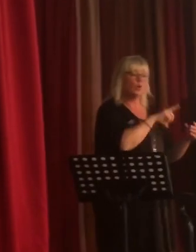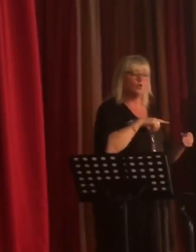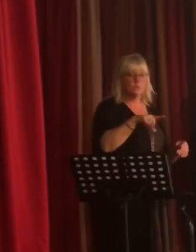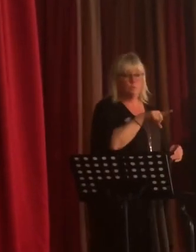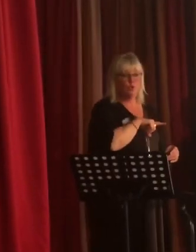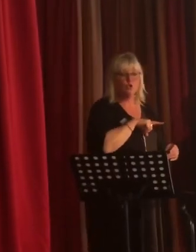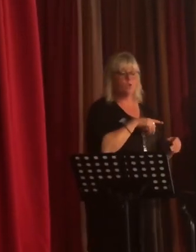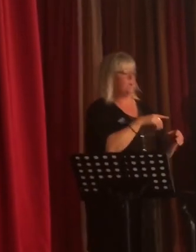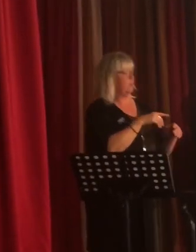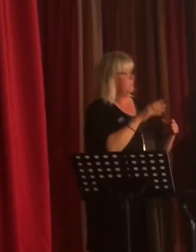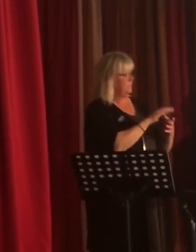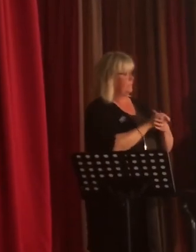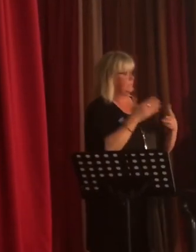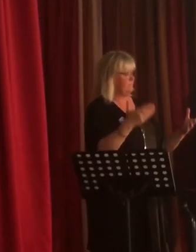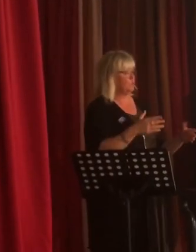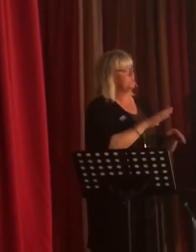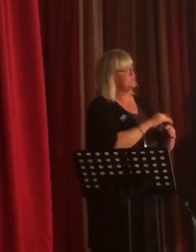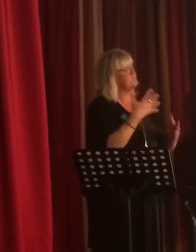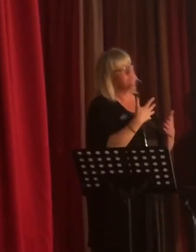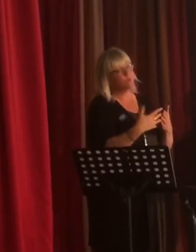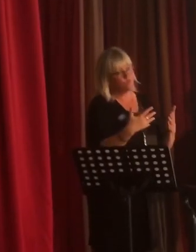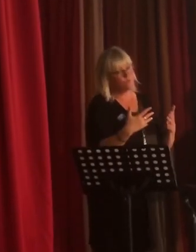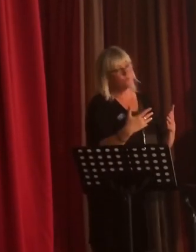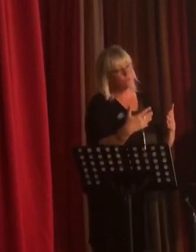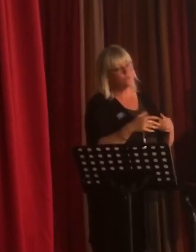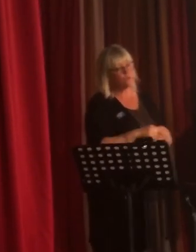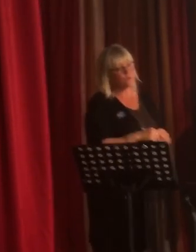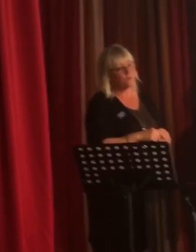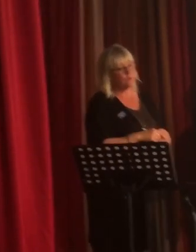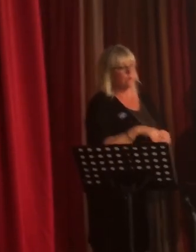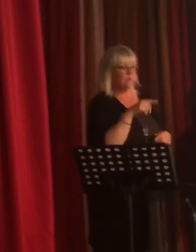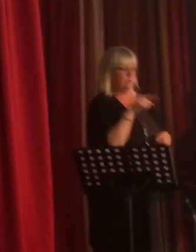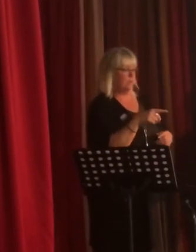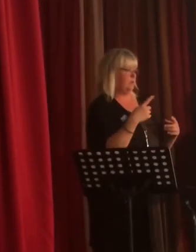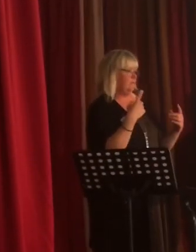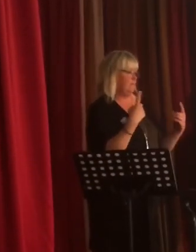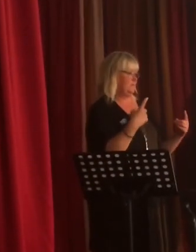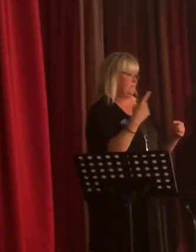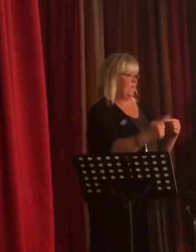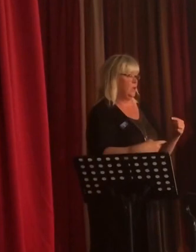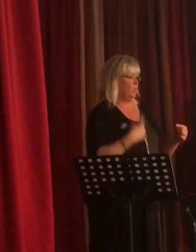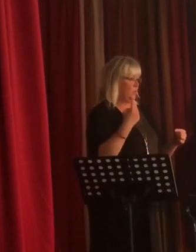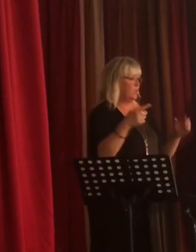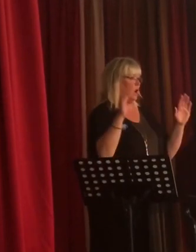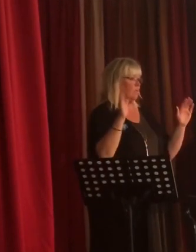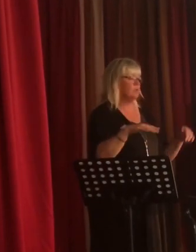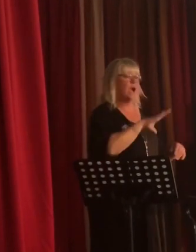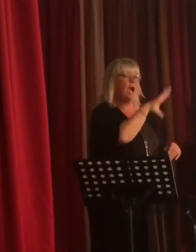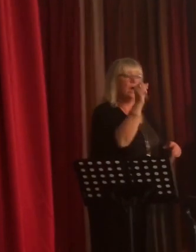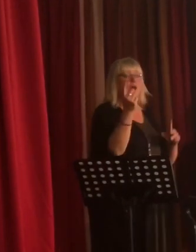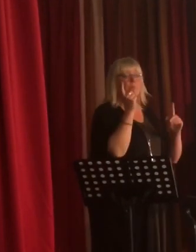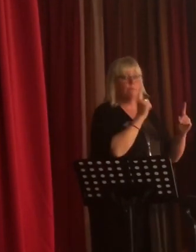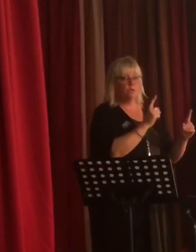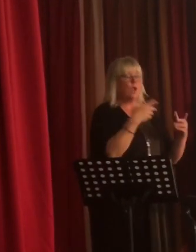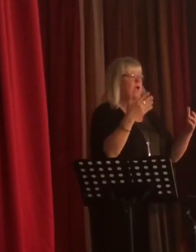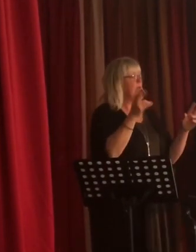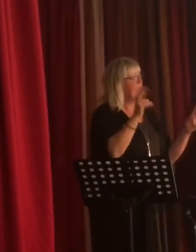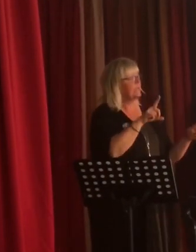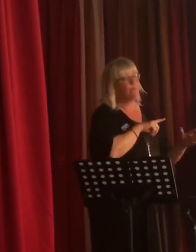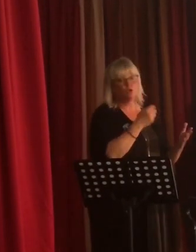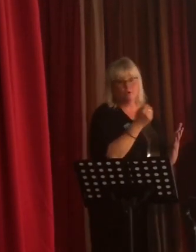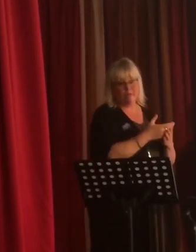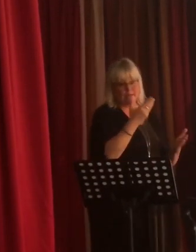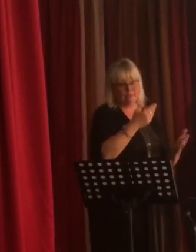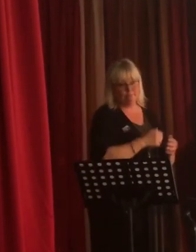språket gemensamt. Och den viktigaste lärdomen under det här året har varit att alla människor är lika mycket